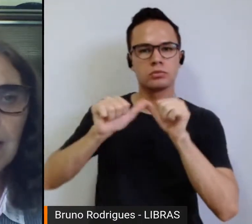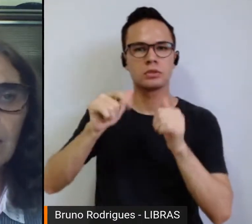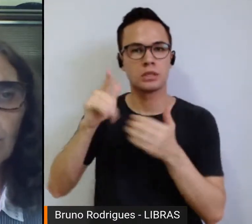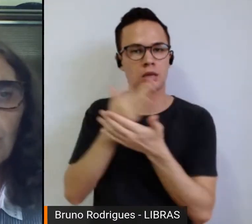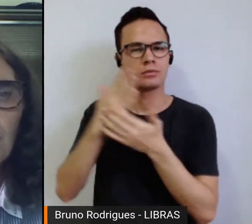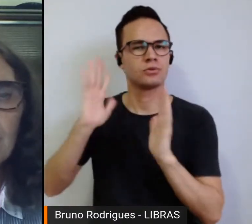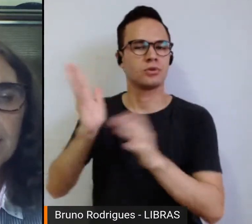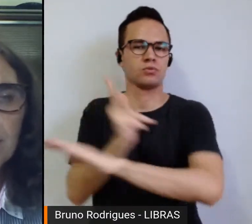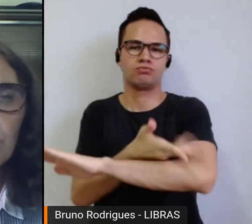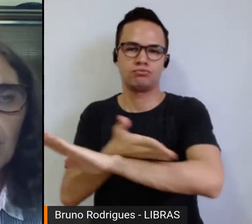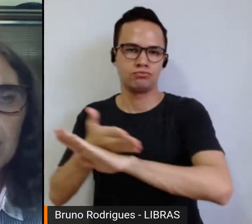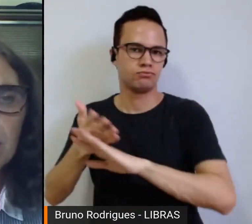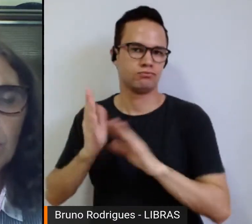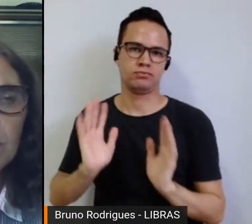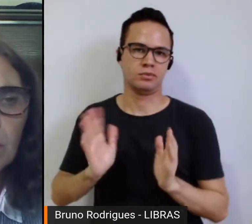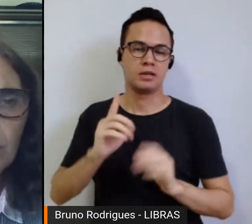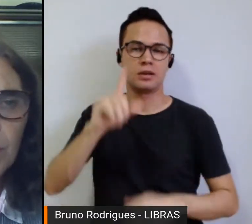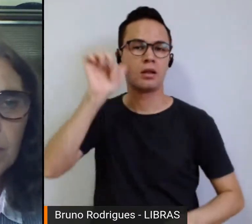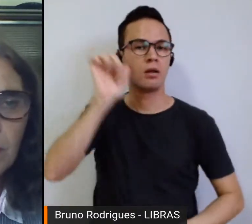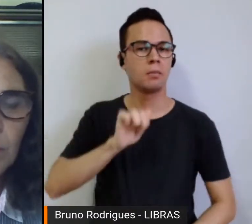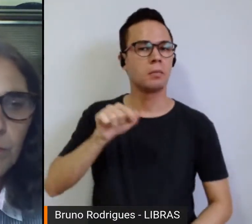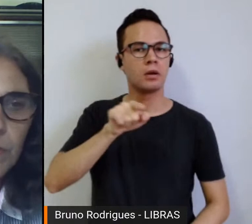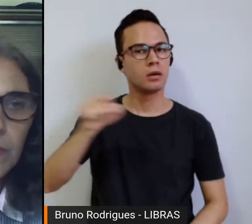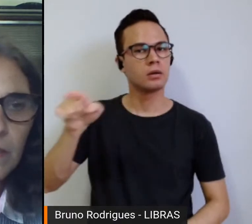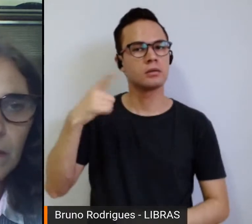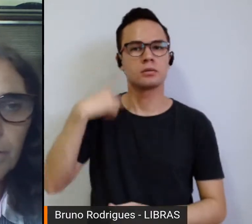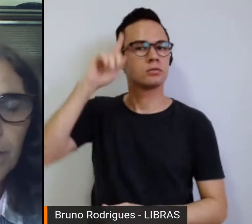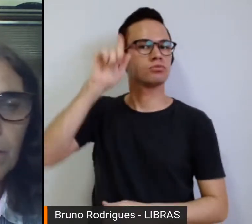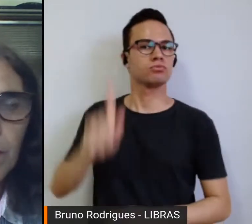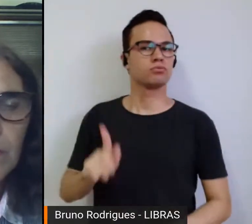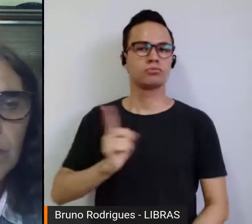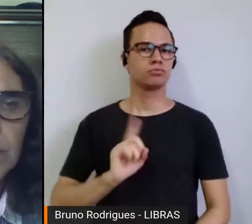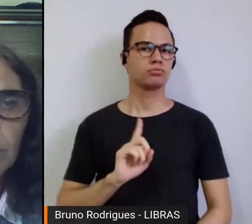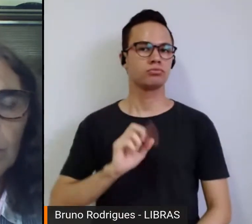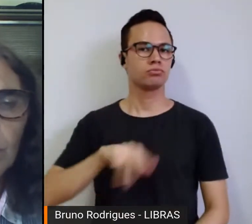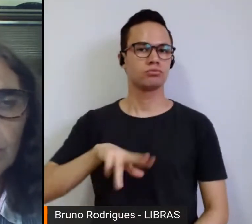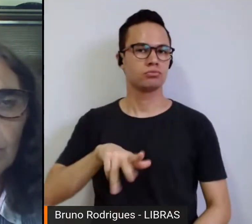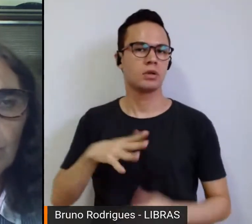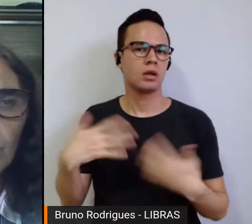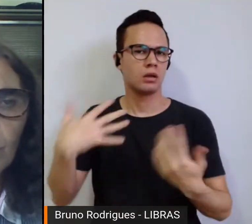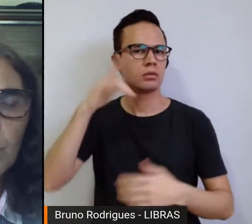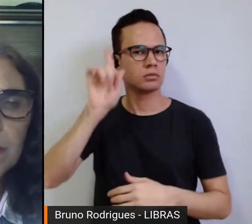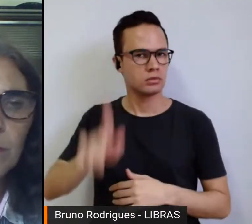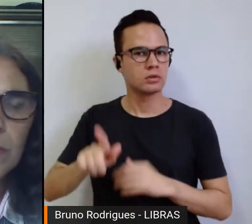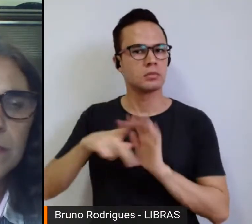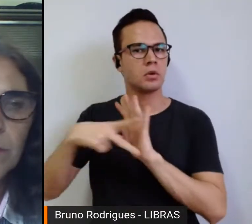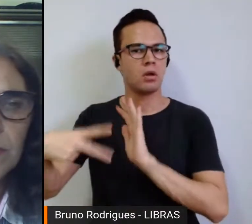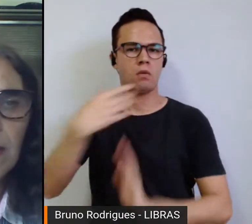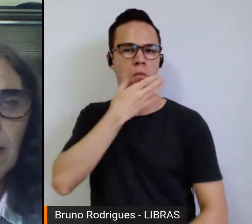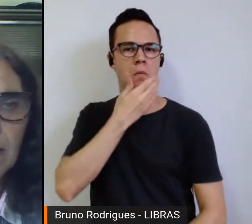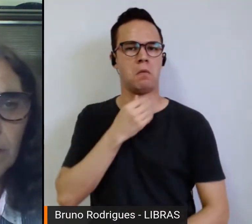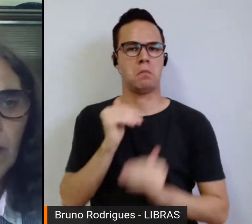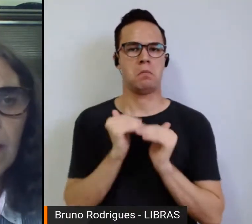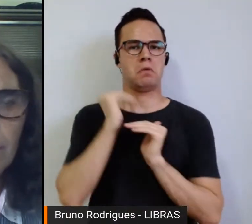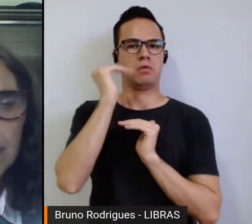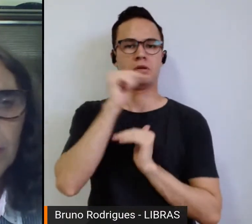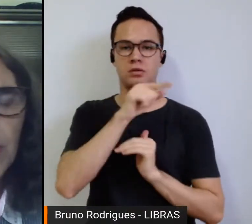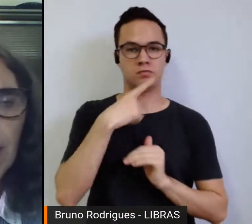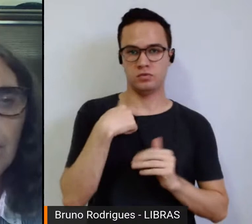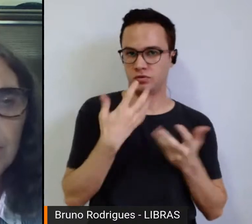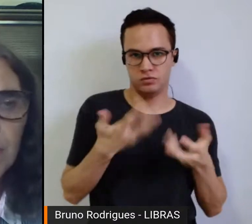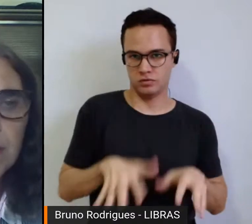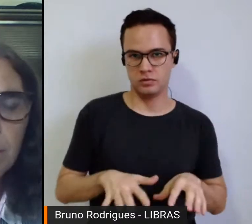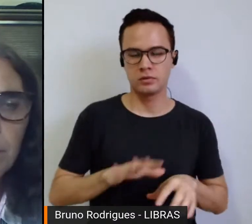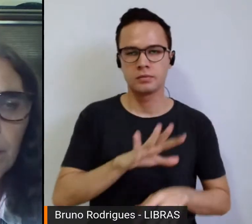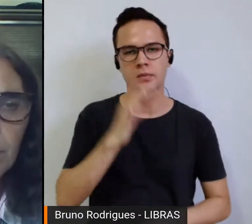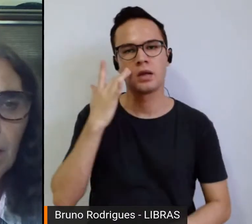naturalizado que parece que as mulheres não estão na gestão porque, enfim, a gestão é uma coisas dos homens ou elas não se interessam. Mas